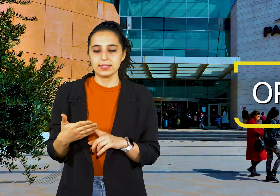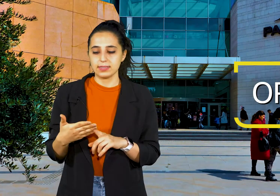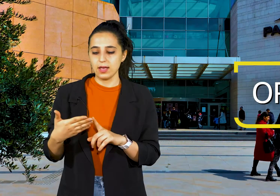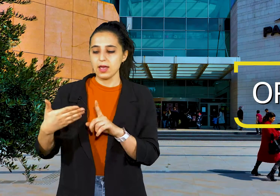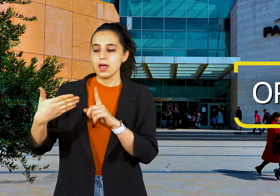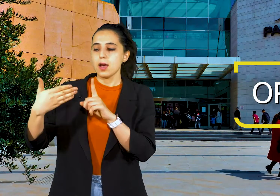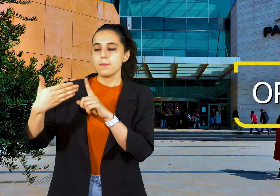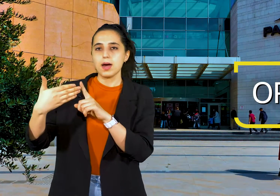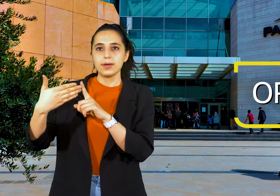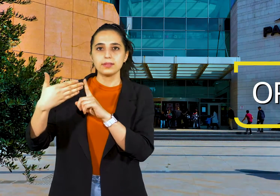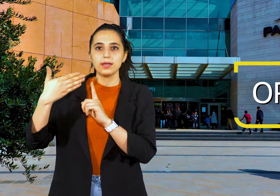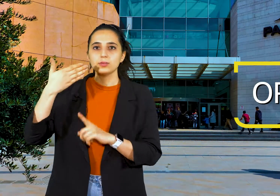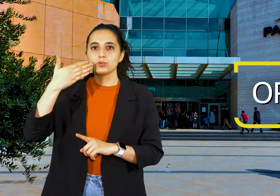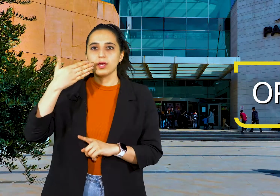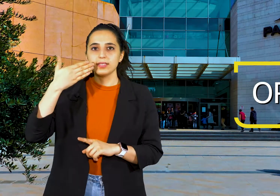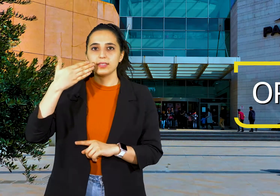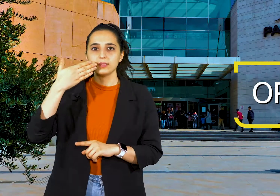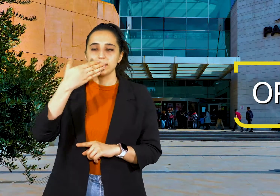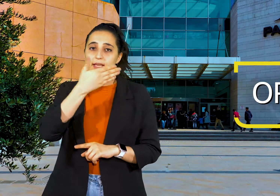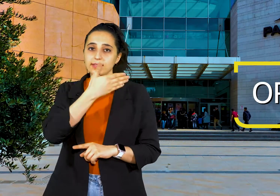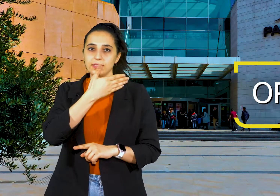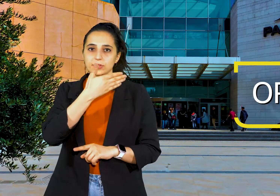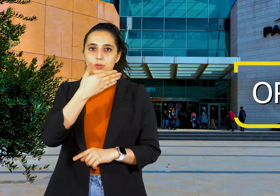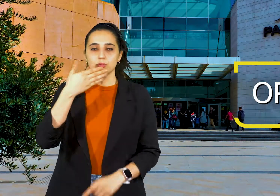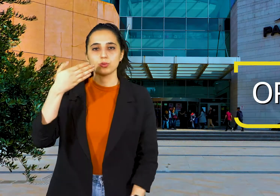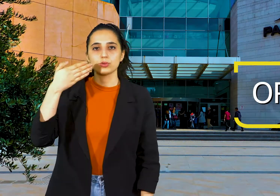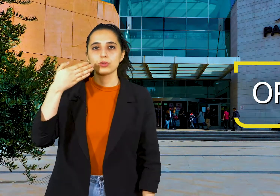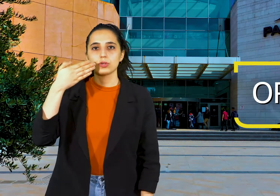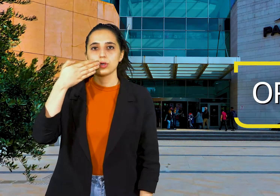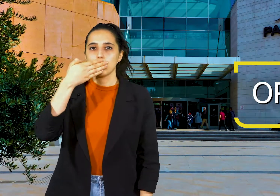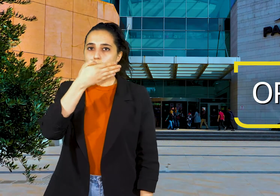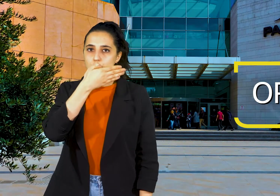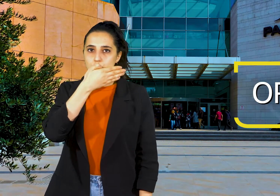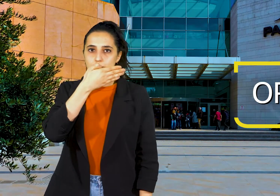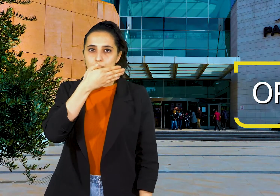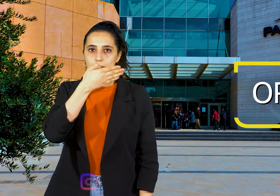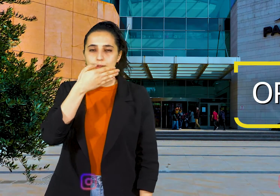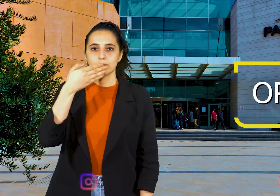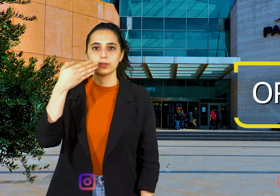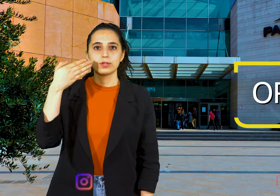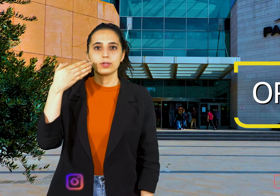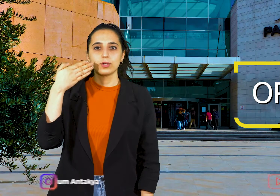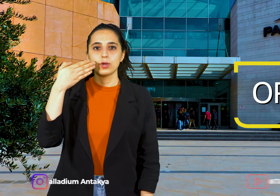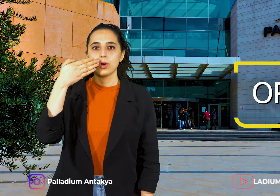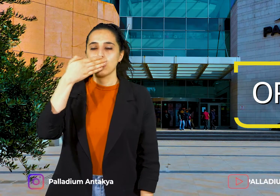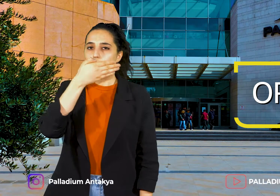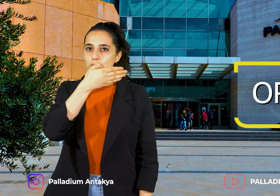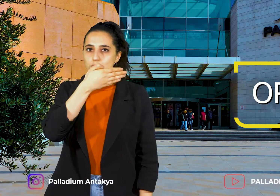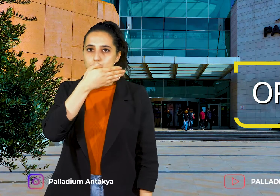baskınsa parmaklar dudağın kenarından diğer tarafa götürülür. Oruç. Oruç.